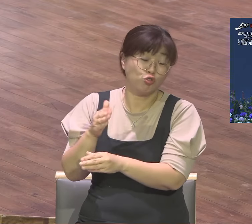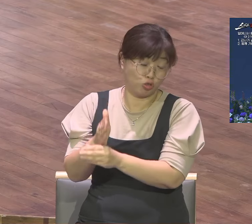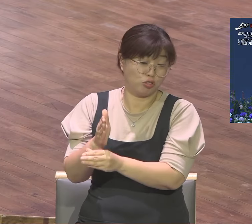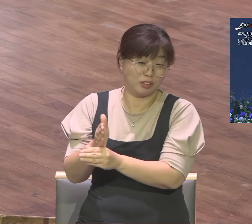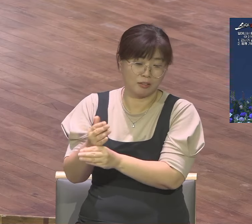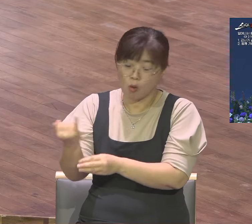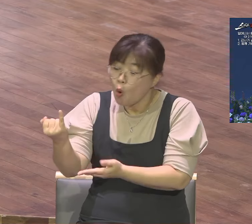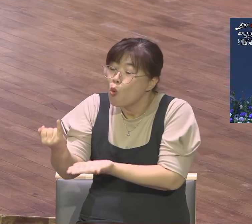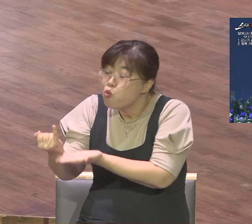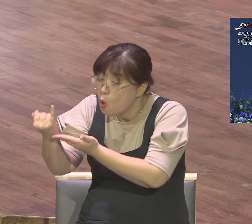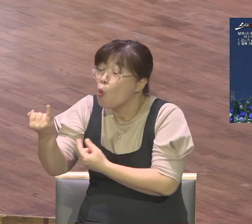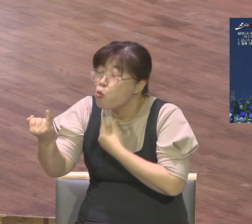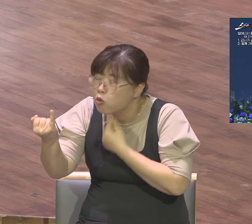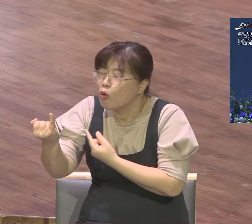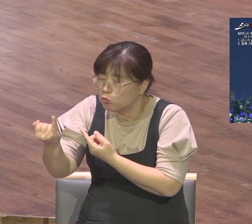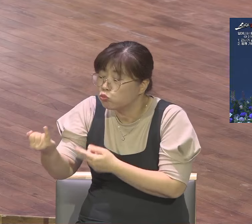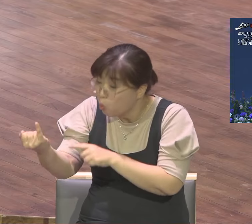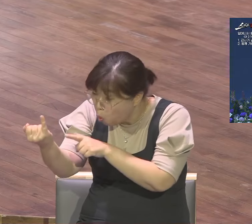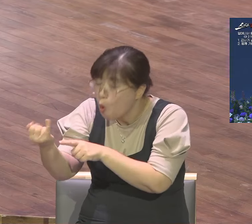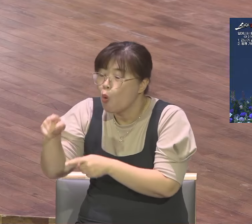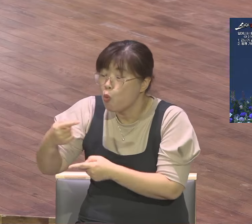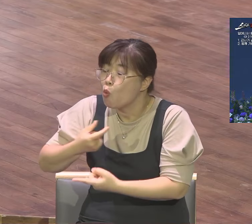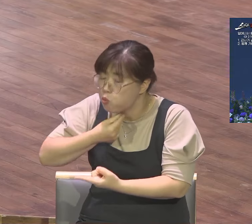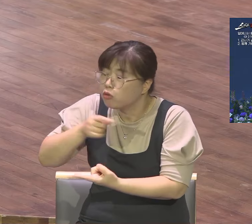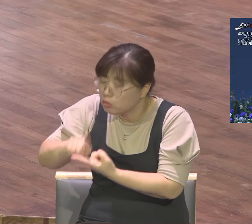그대 원하신 거 이게 복음 아닙니까?